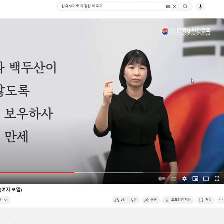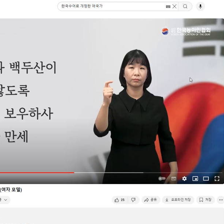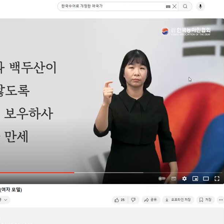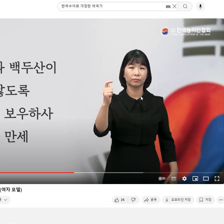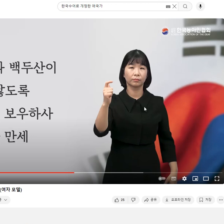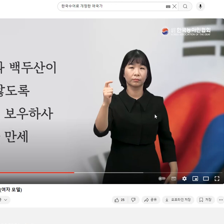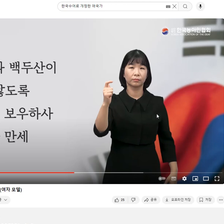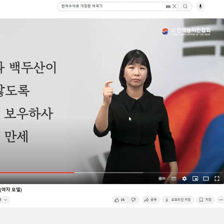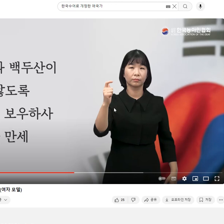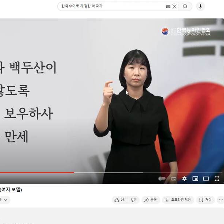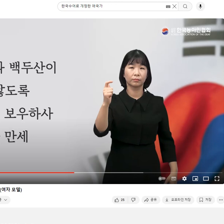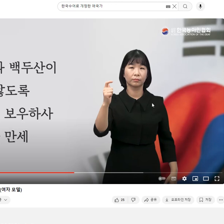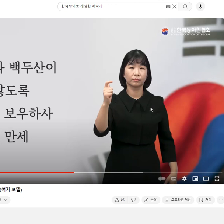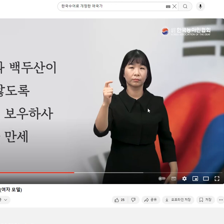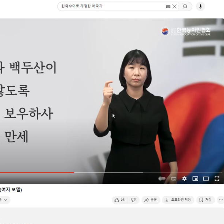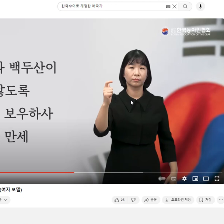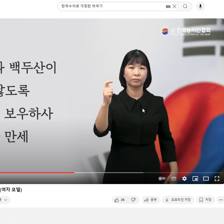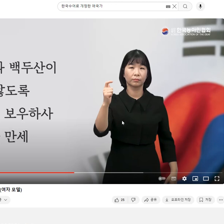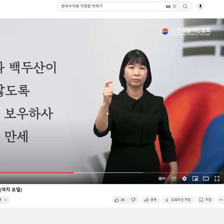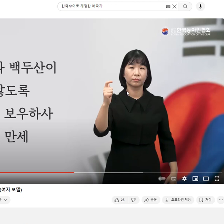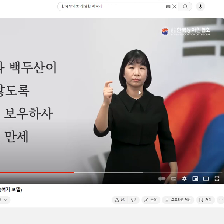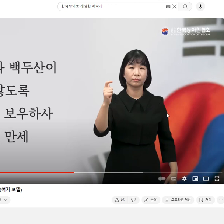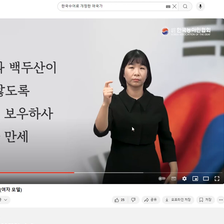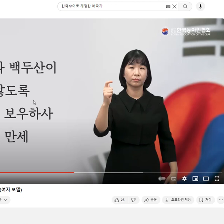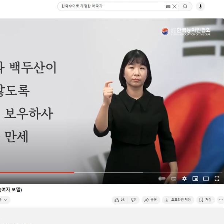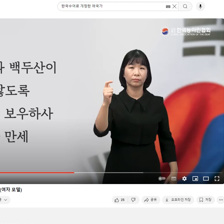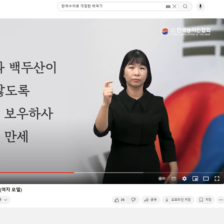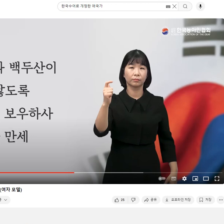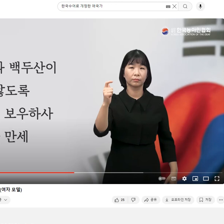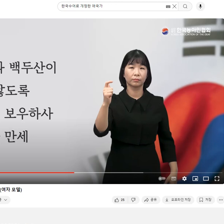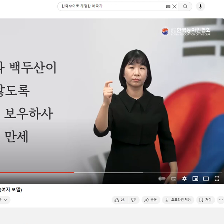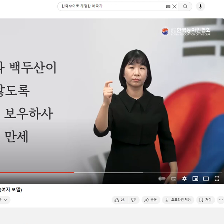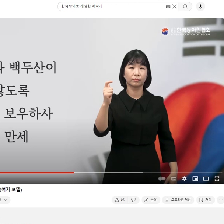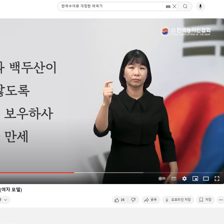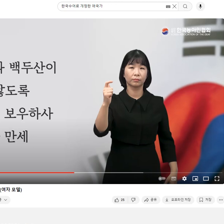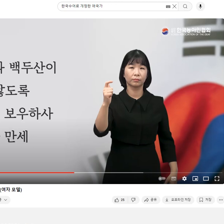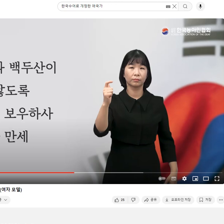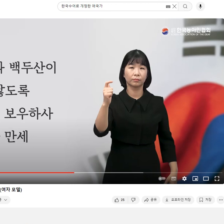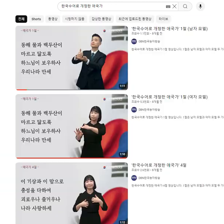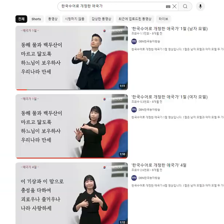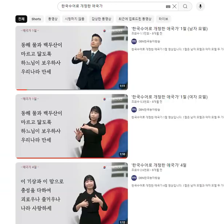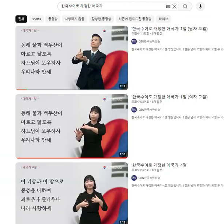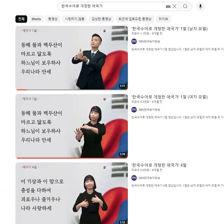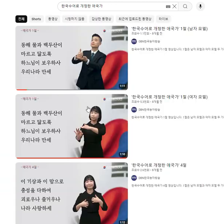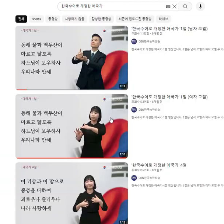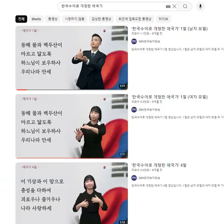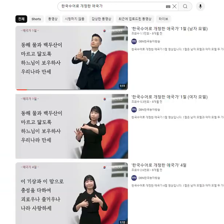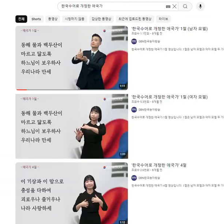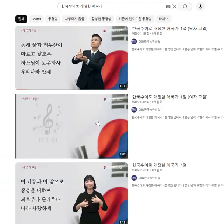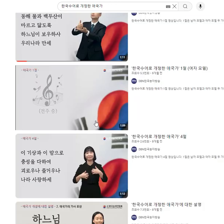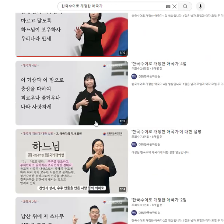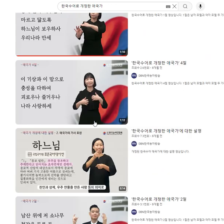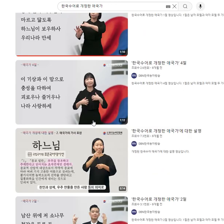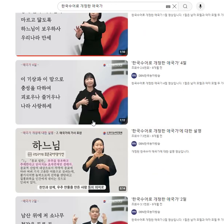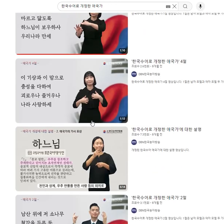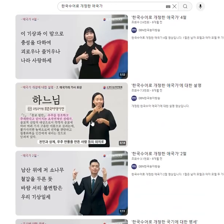오히려 이거는 예, 긍정문 쪽이죠. 나중에 보시겠지만 예,